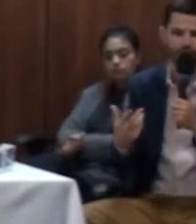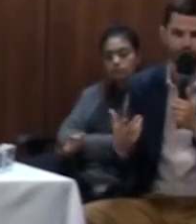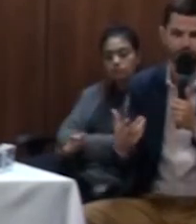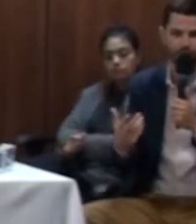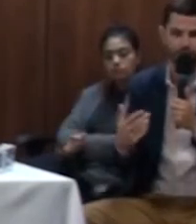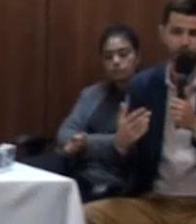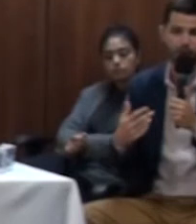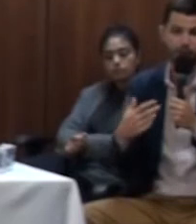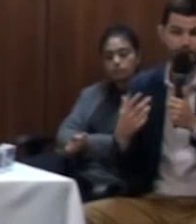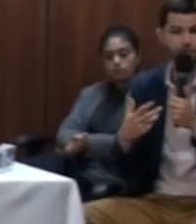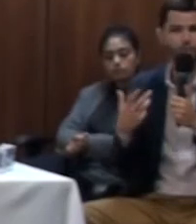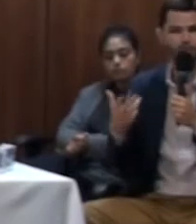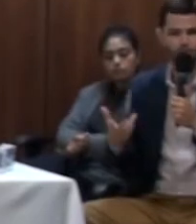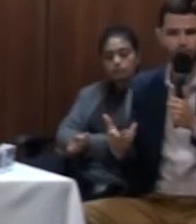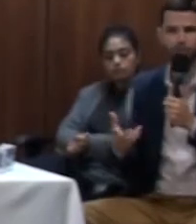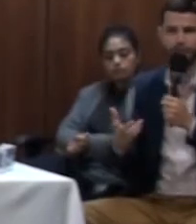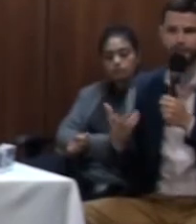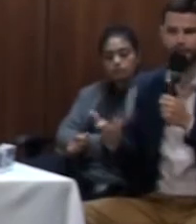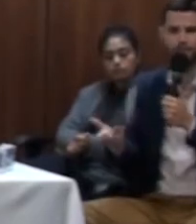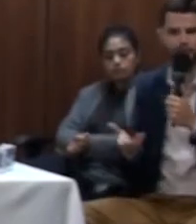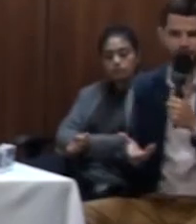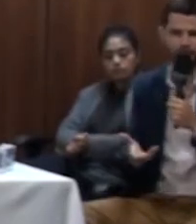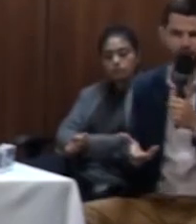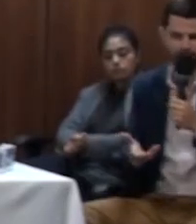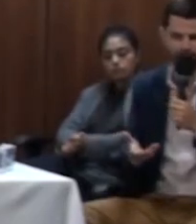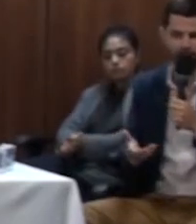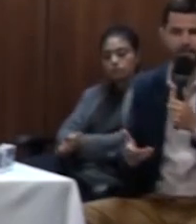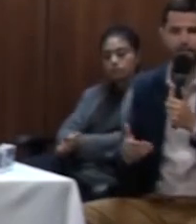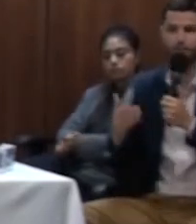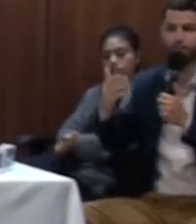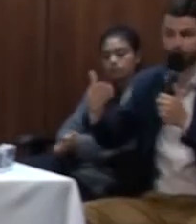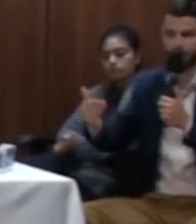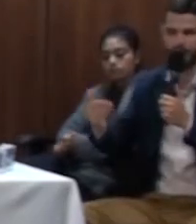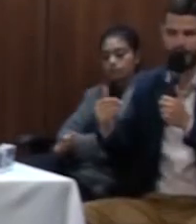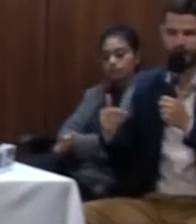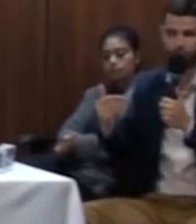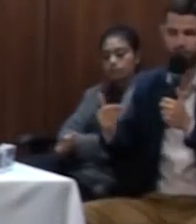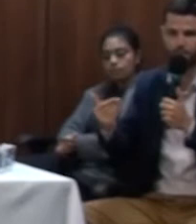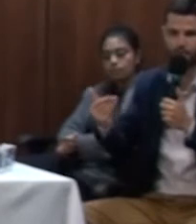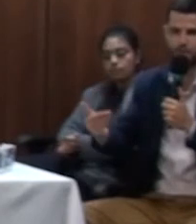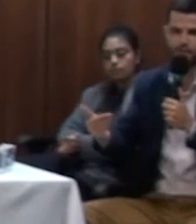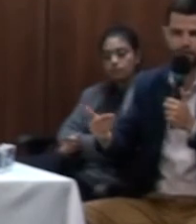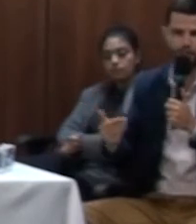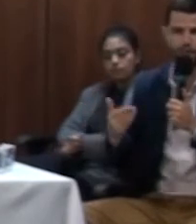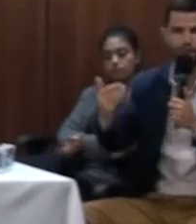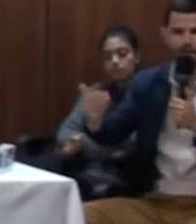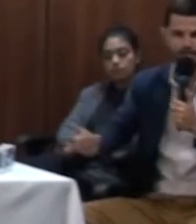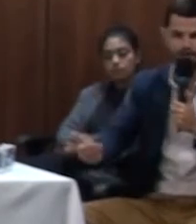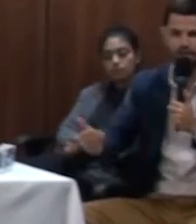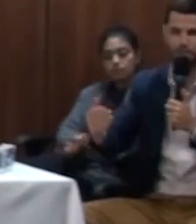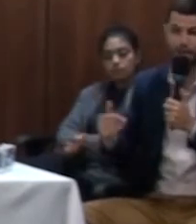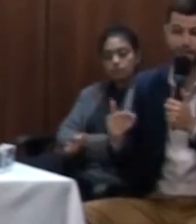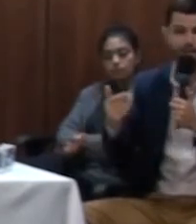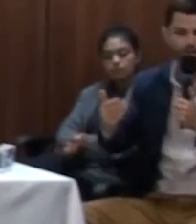econômico ligado a isso. Então, é preciso que o poder público intervenha de uma maneira mais direta. Então, atue positivamente para formar